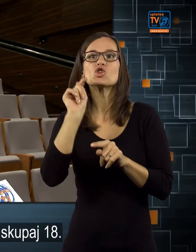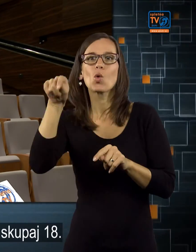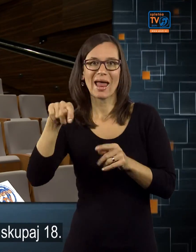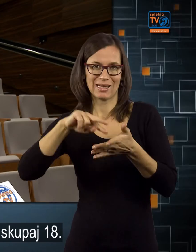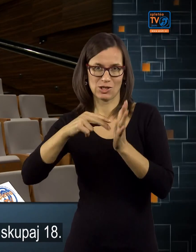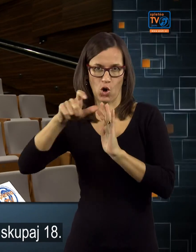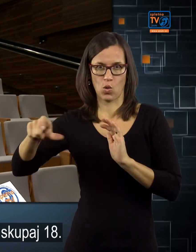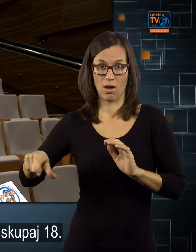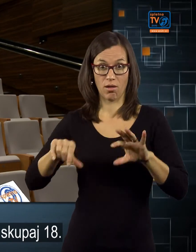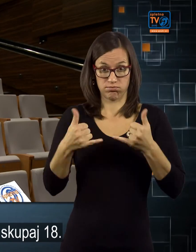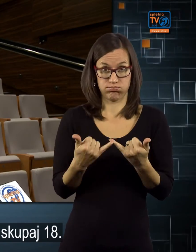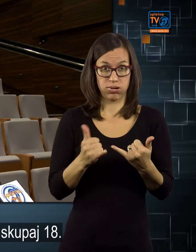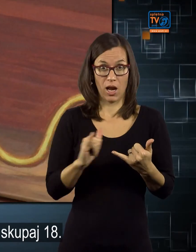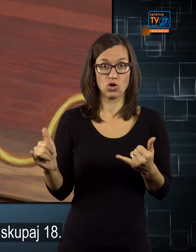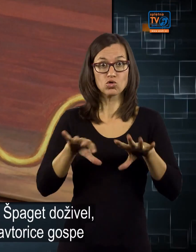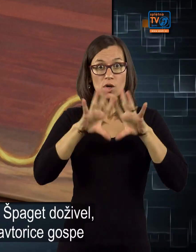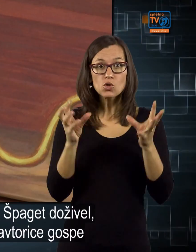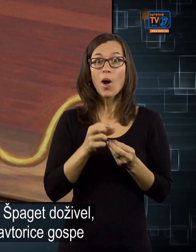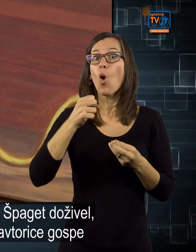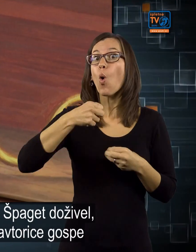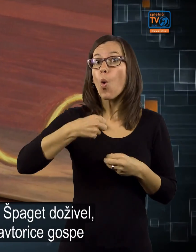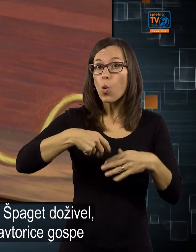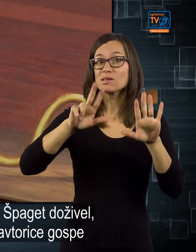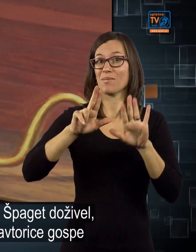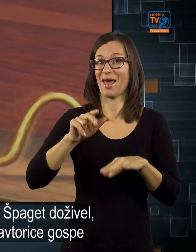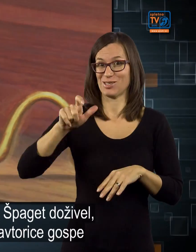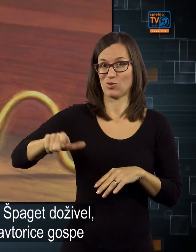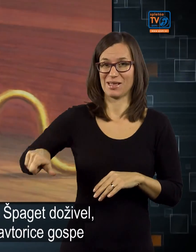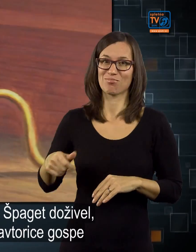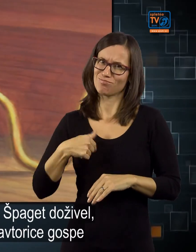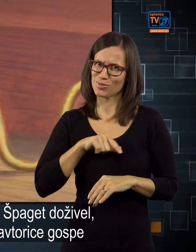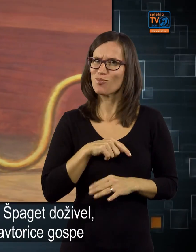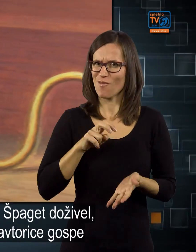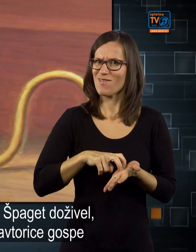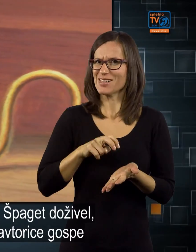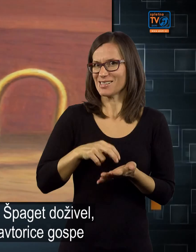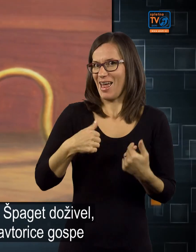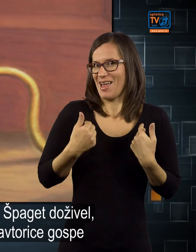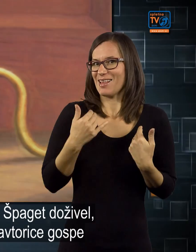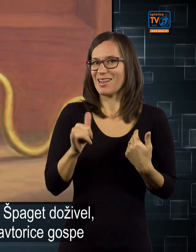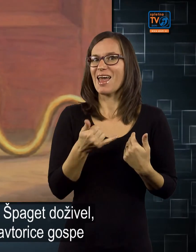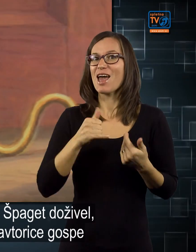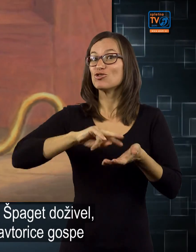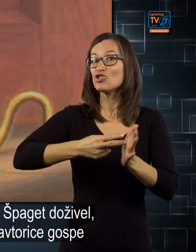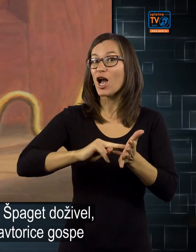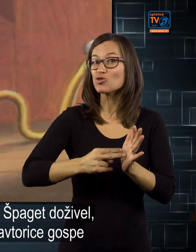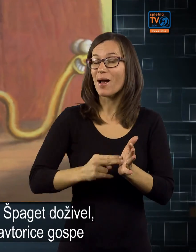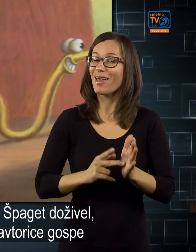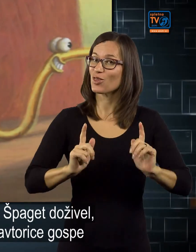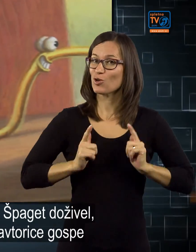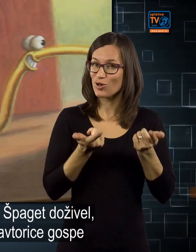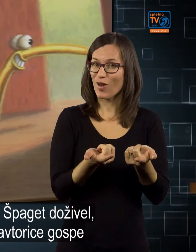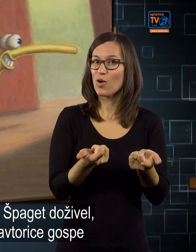Letos nas je vseh skupaj 18. Smo veseli, da je Žiga Špaget doživel